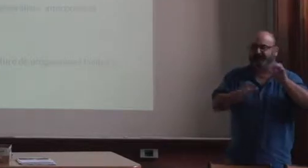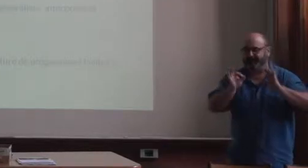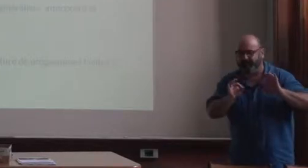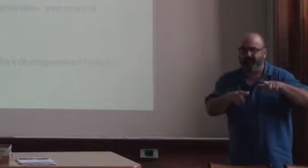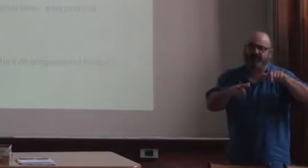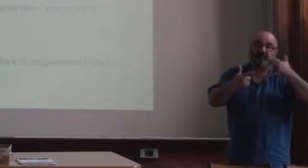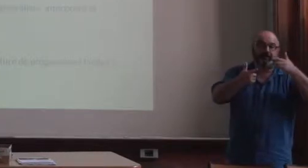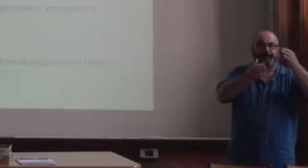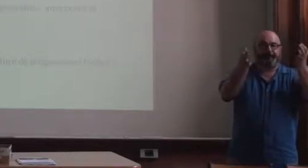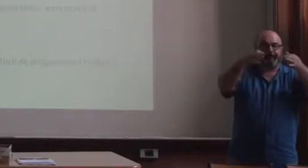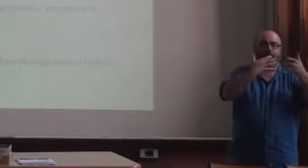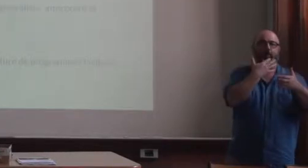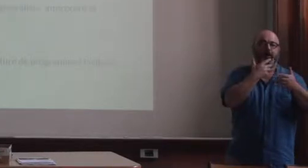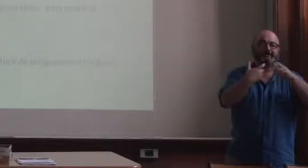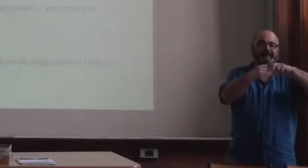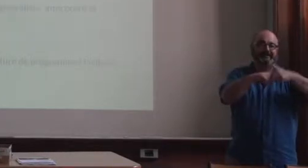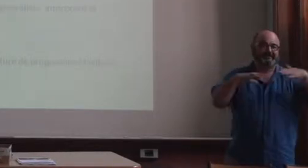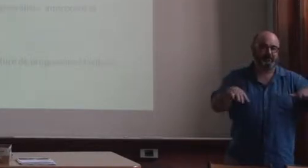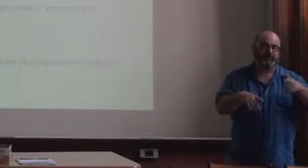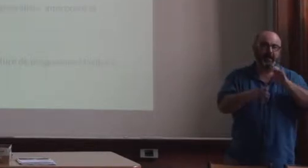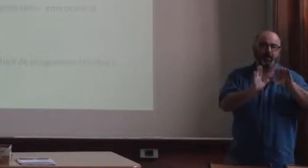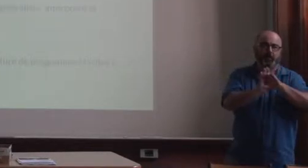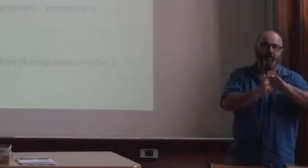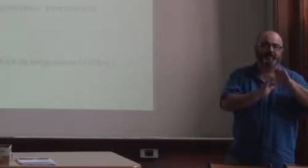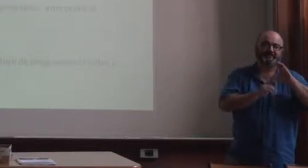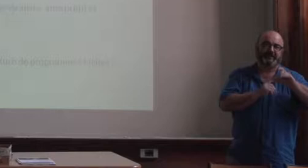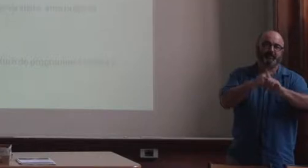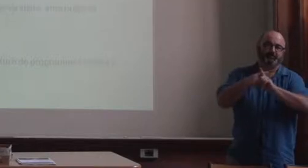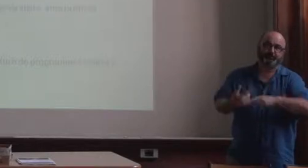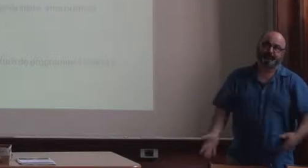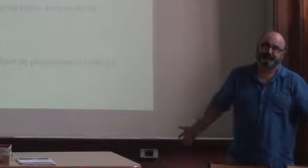la coloration syntaxique et qui nous permet de coder en C++, c'est ce qu'on adore.